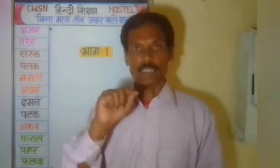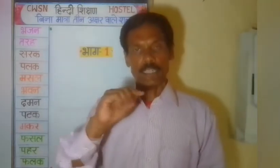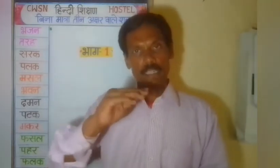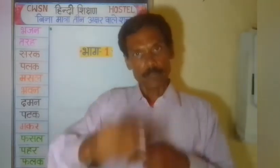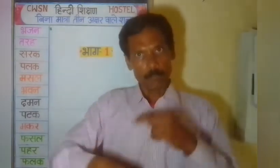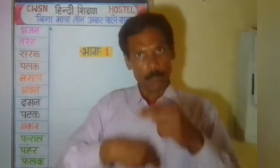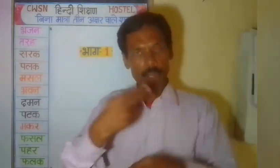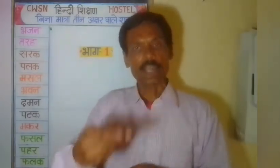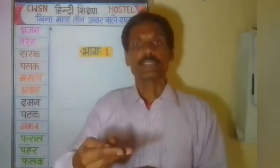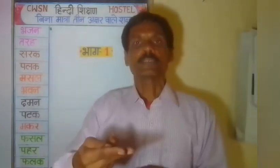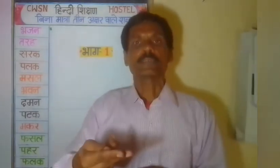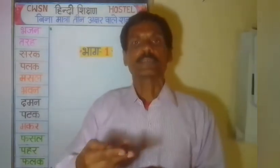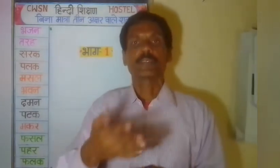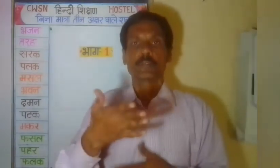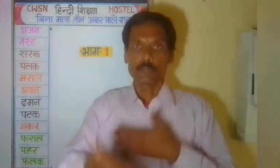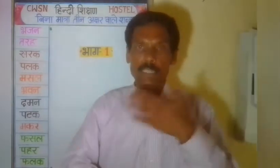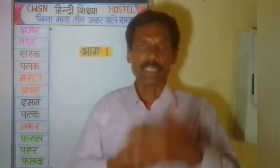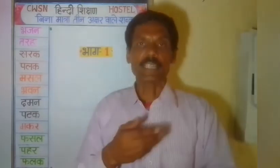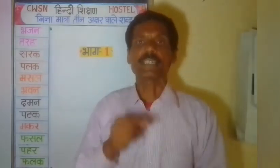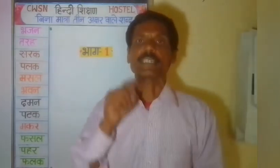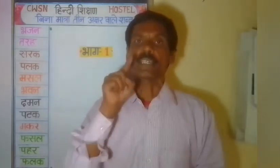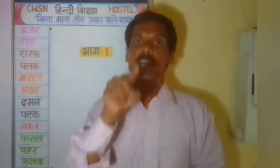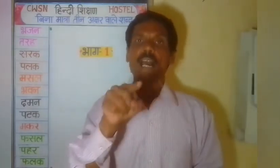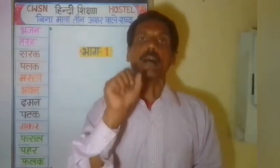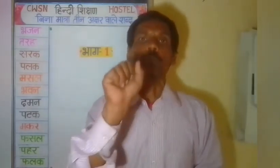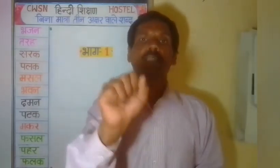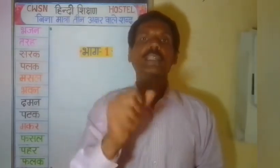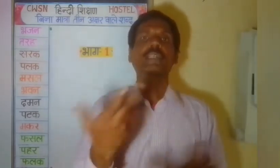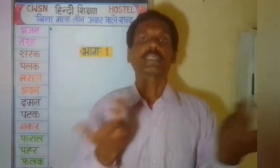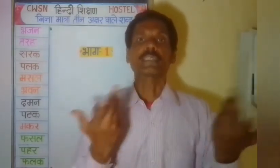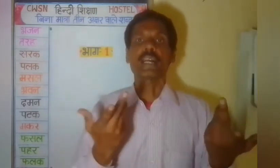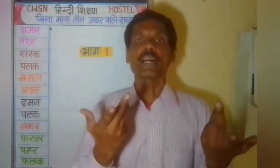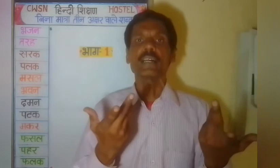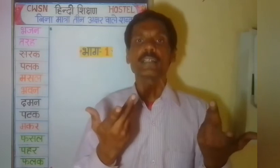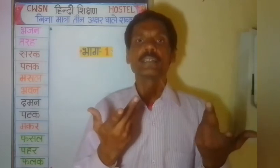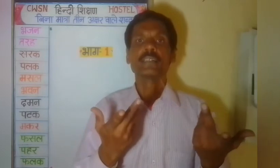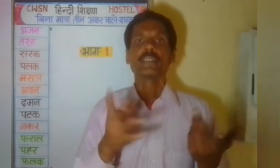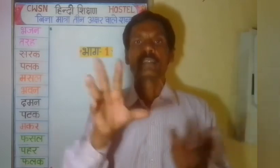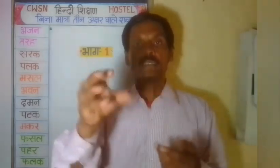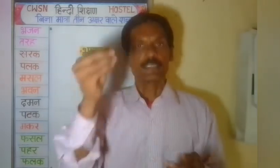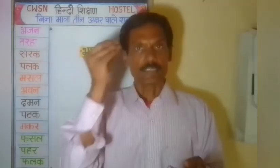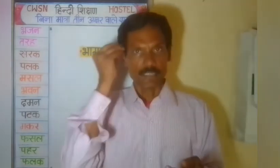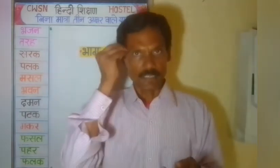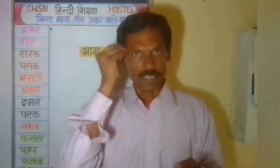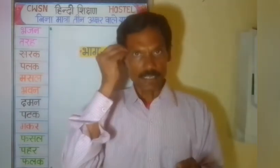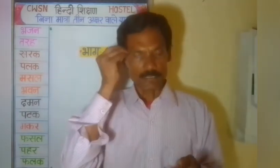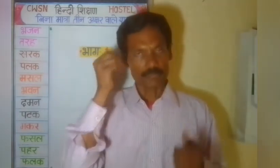इसके बाद बताइए आपने क्या सीखा।